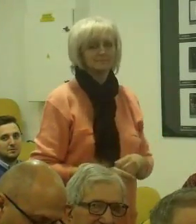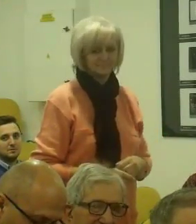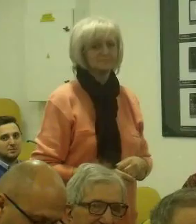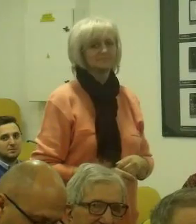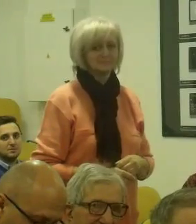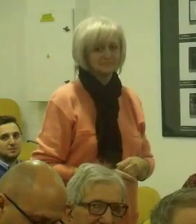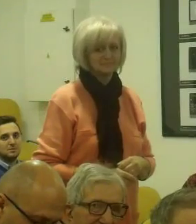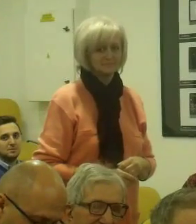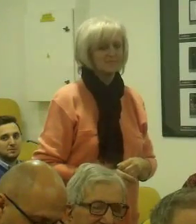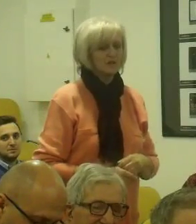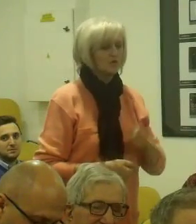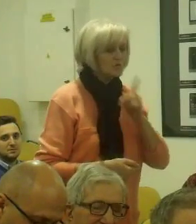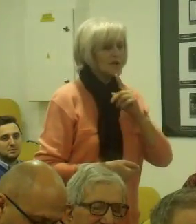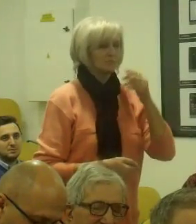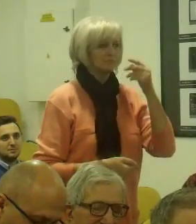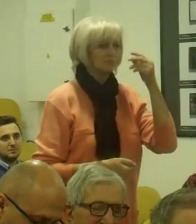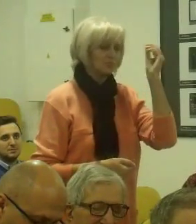koja uče da govore.